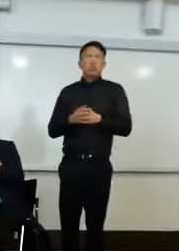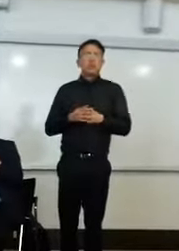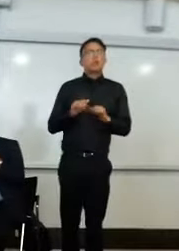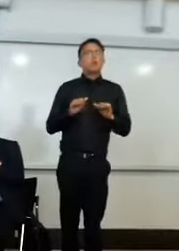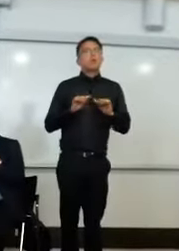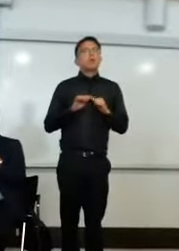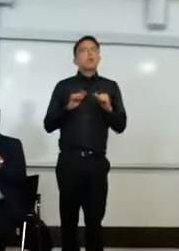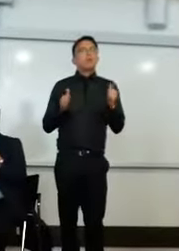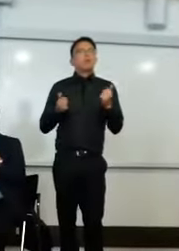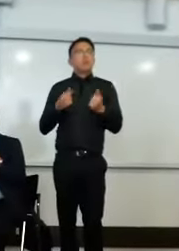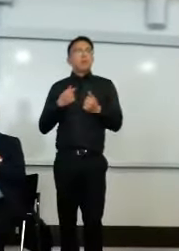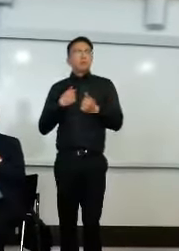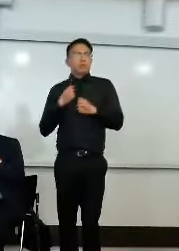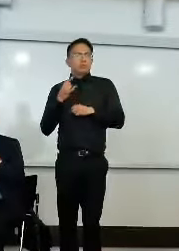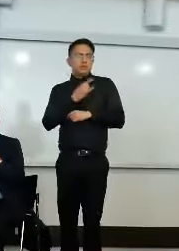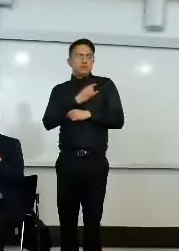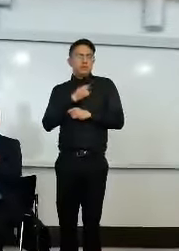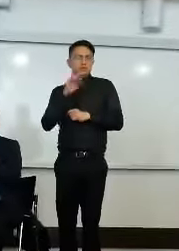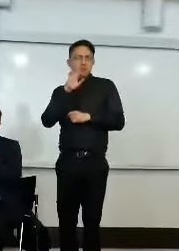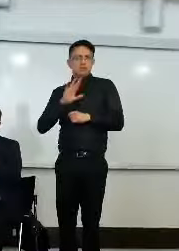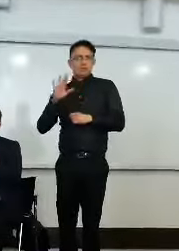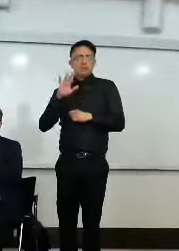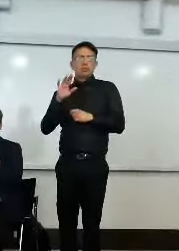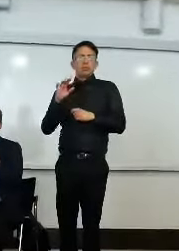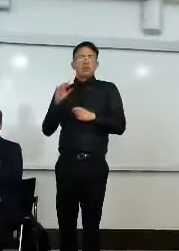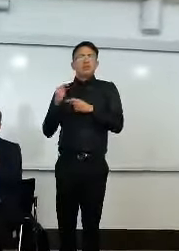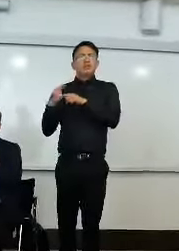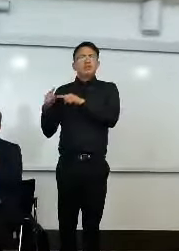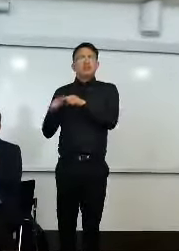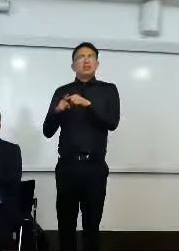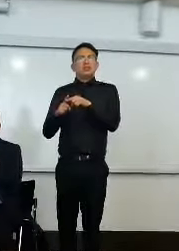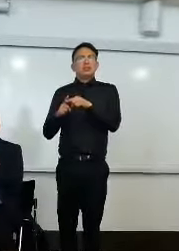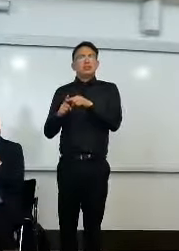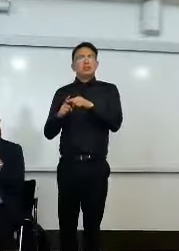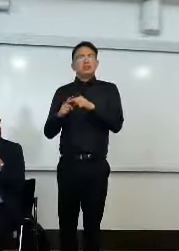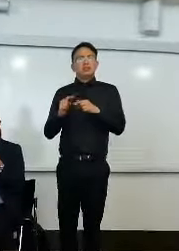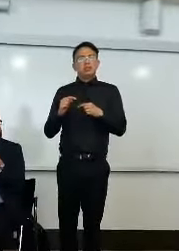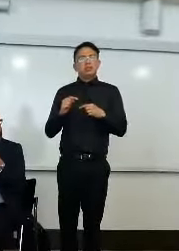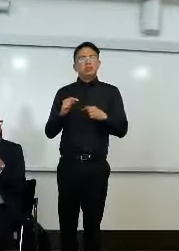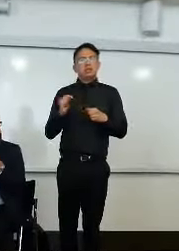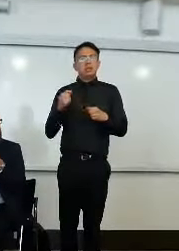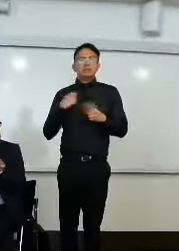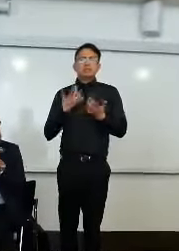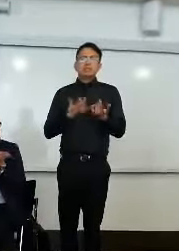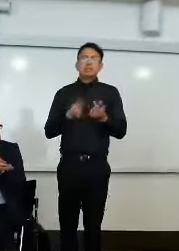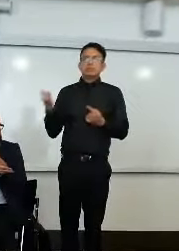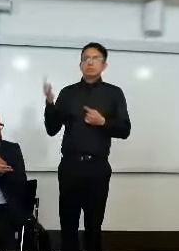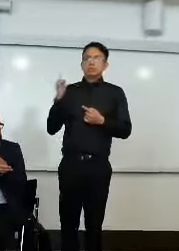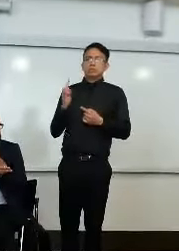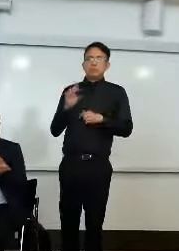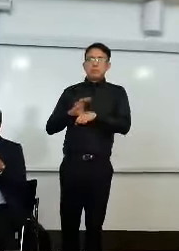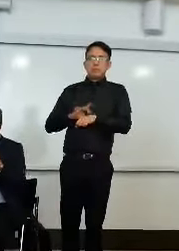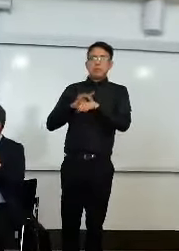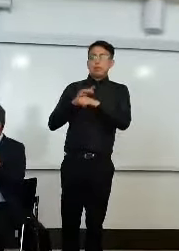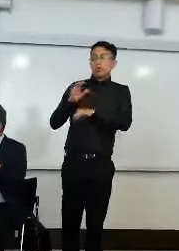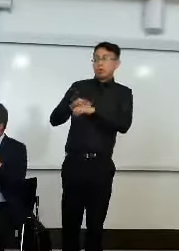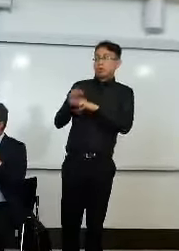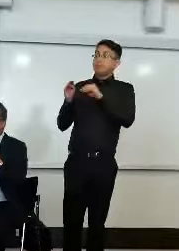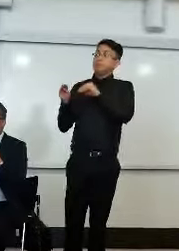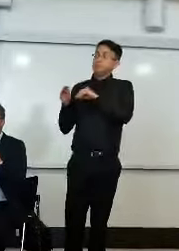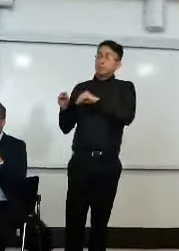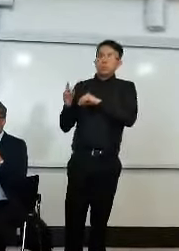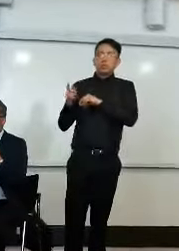dan este tipo de contenidos? Y digamos, que no lleguemos a que un médico nos toque capacitar, vuelve y